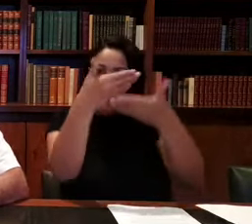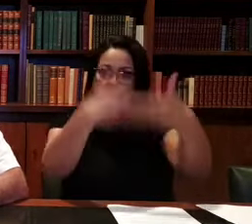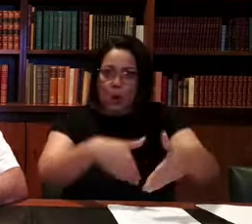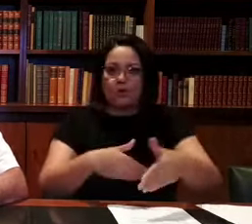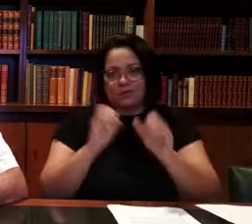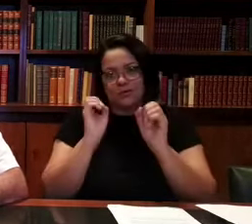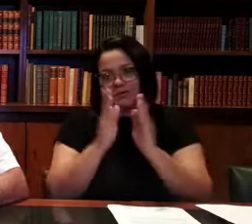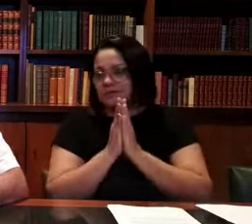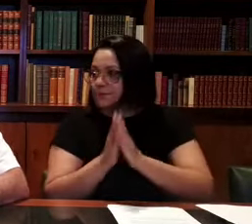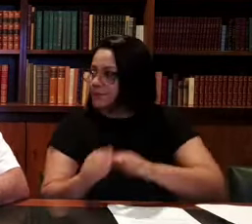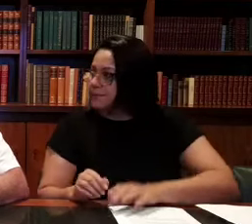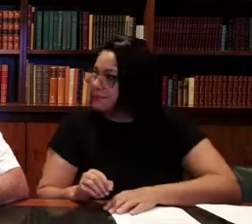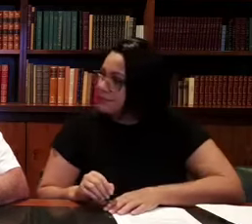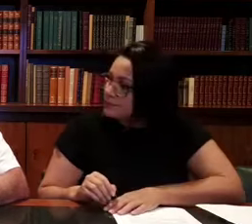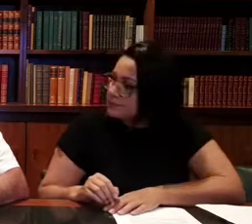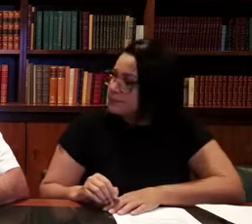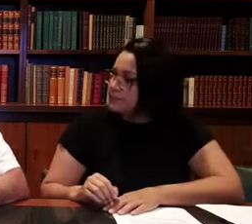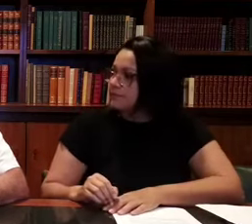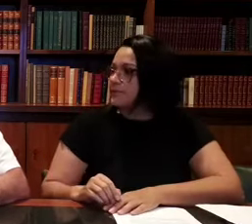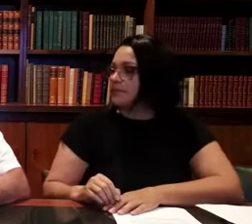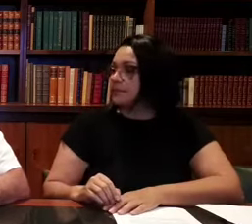eu cirurgia